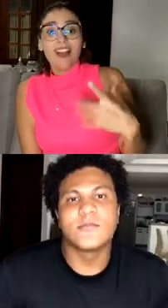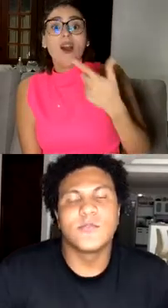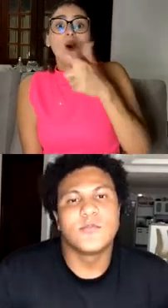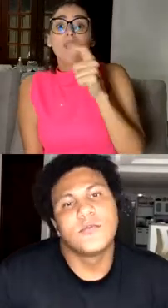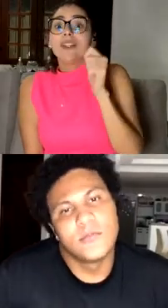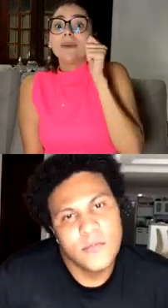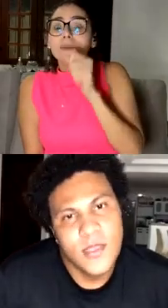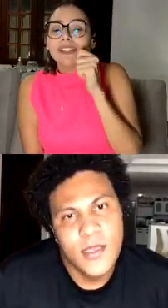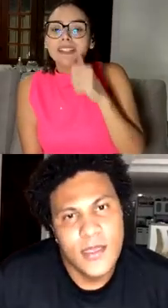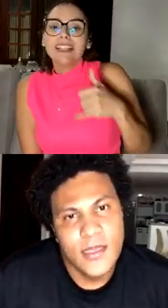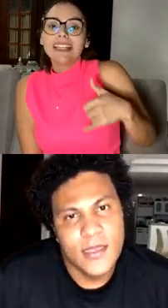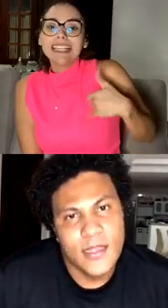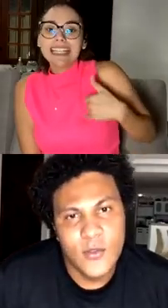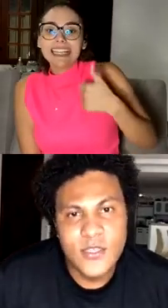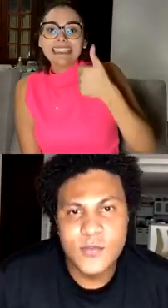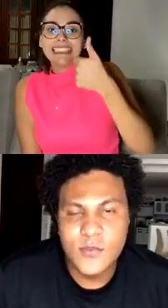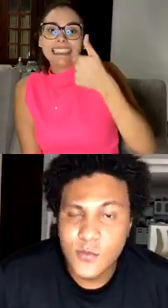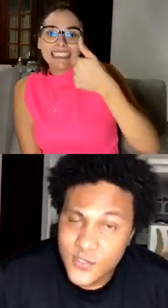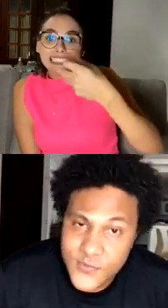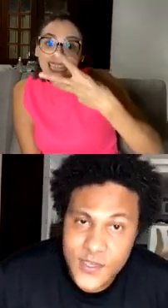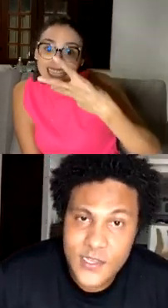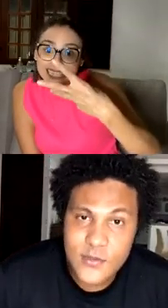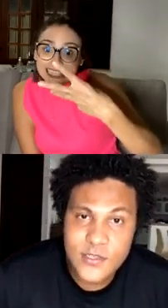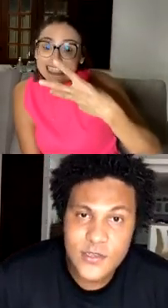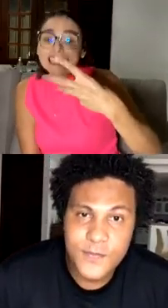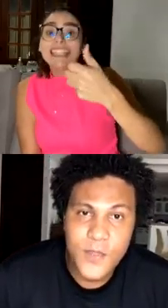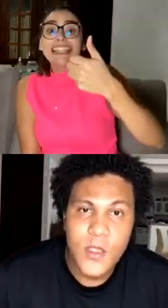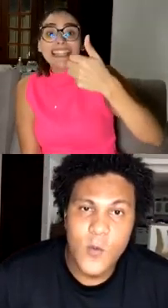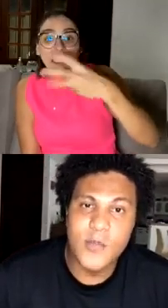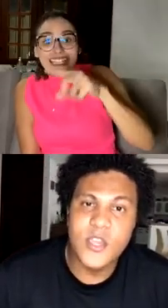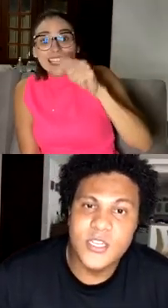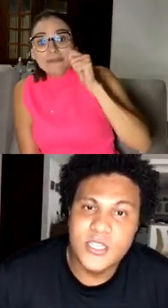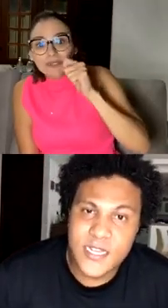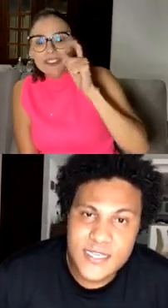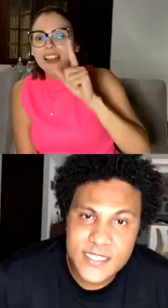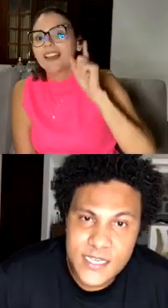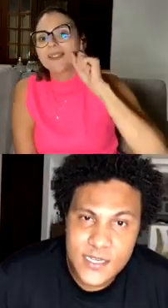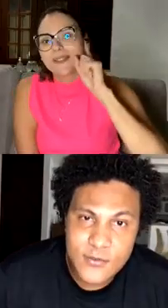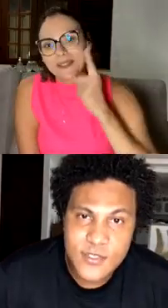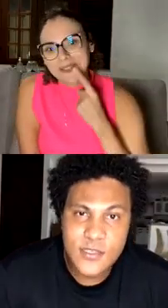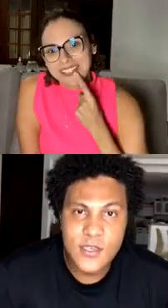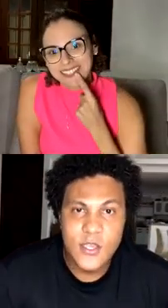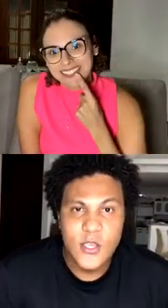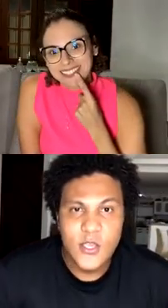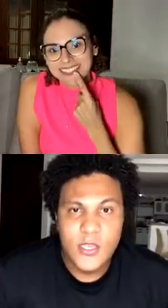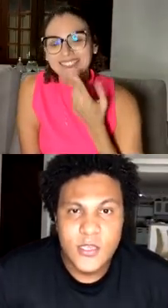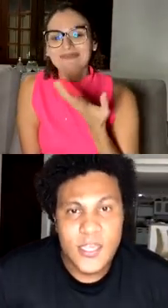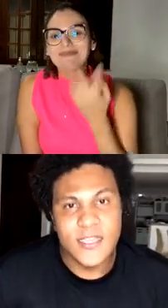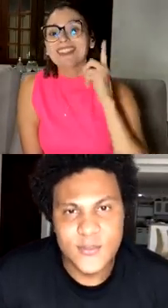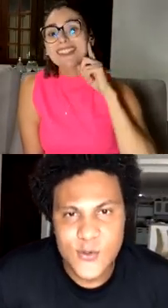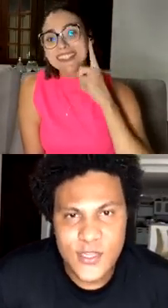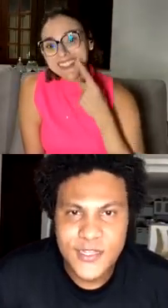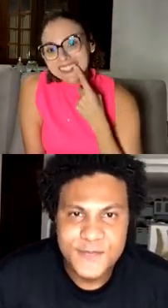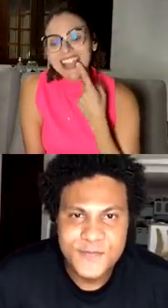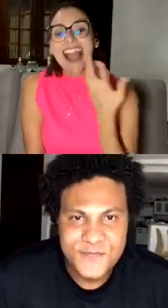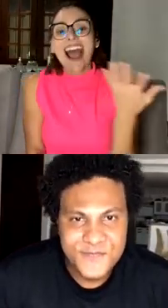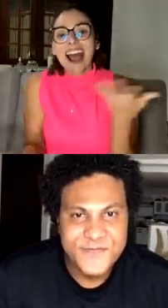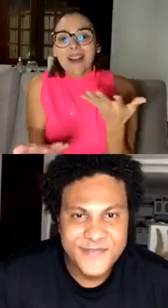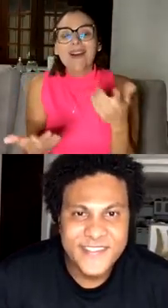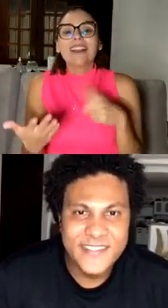casado, tem dois filhos, uma menina de 13 anos, que é